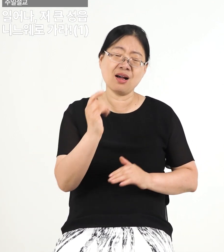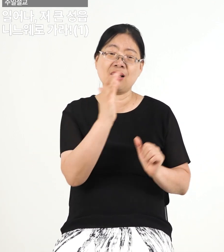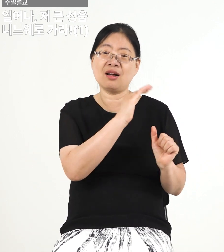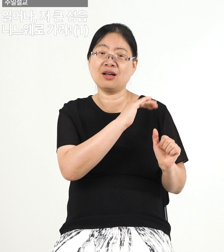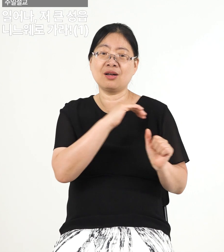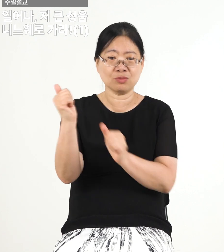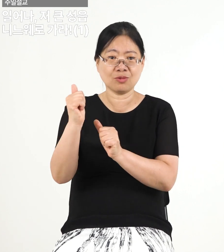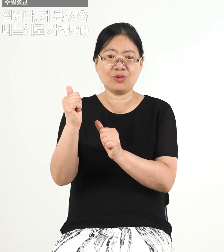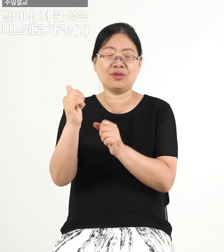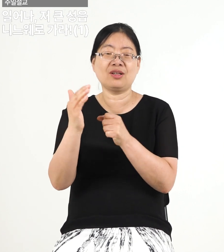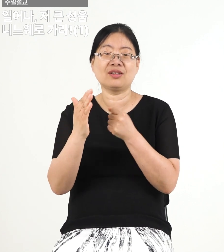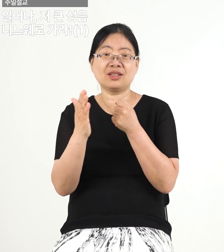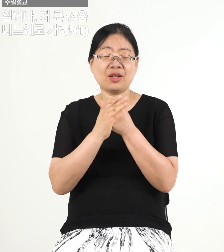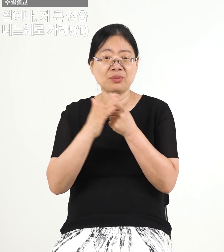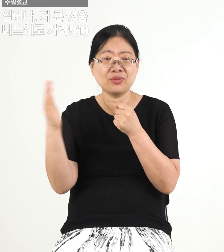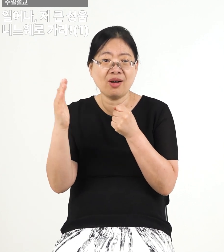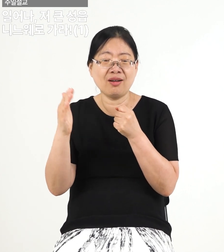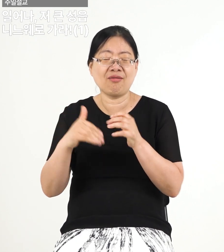부름 앞에는